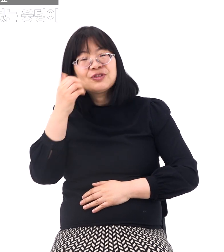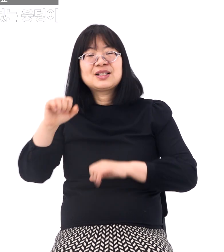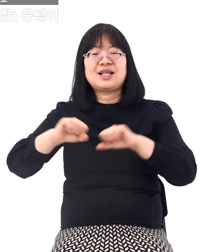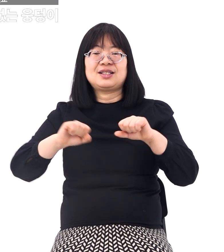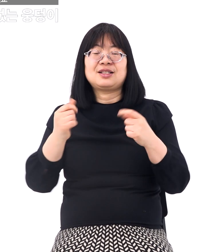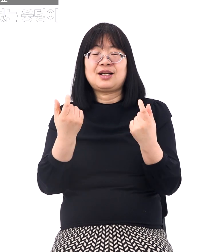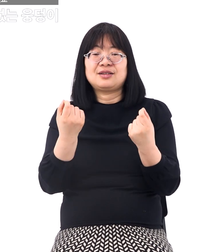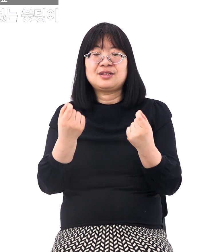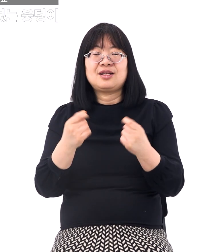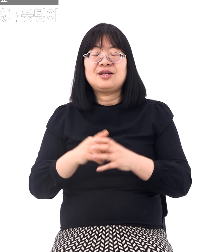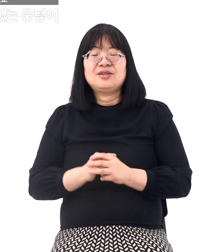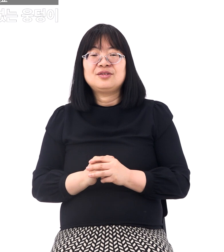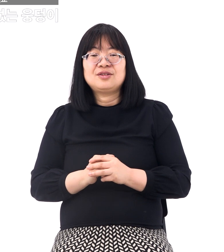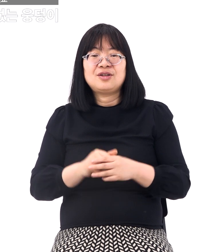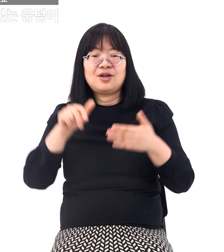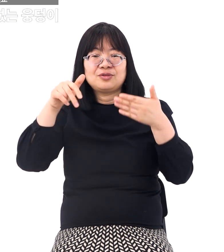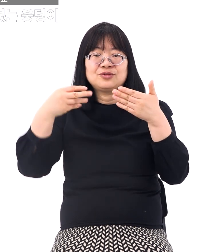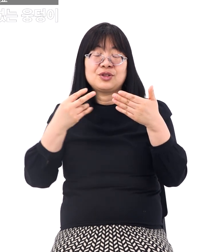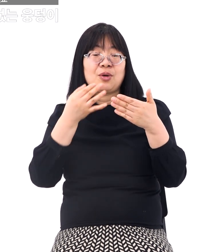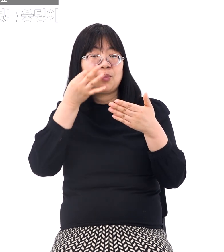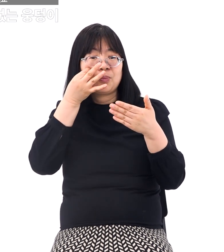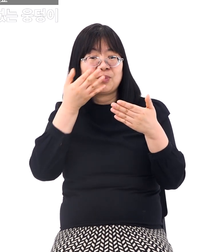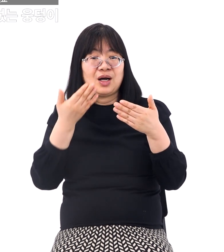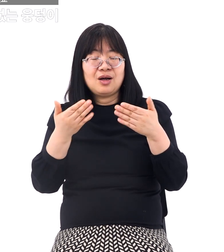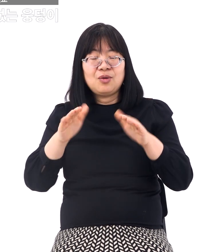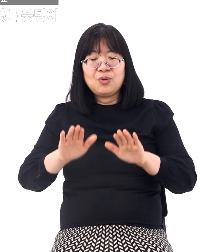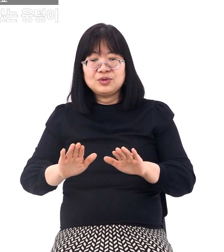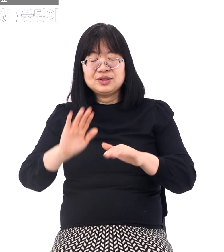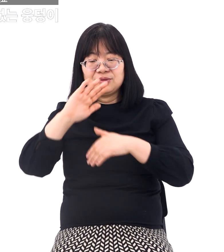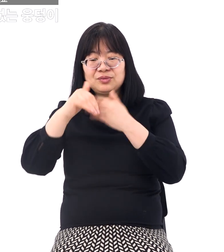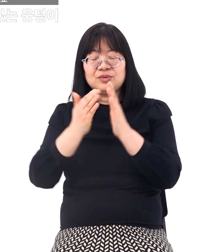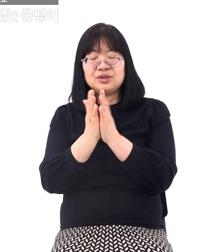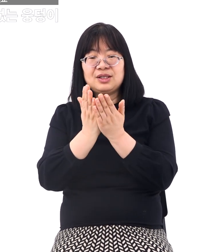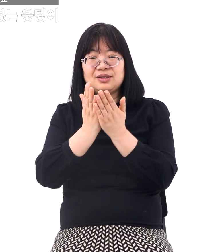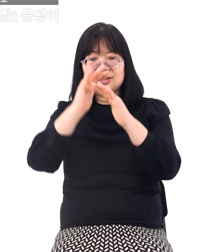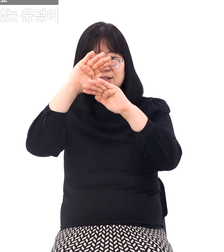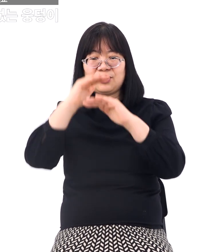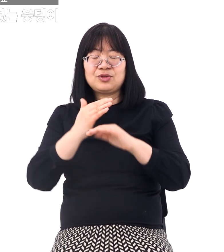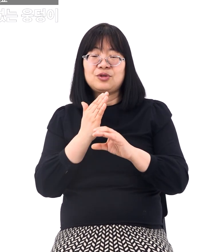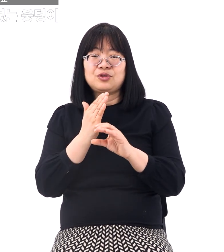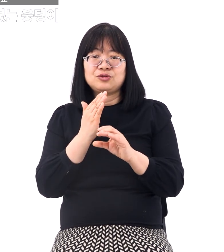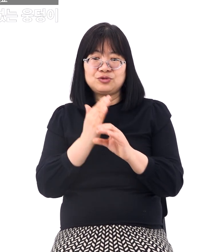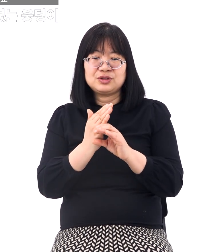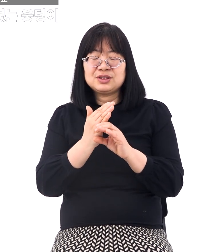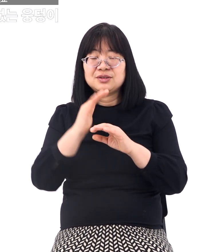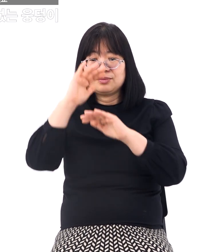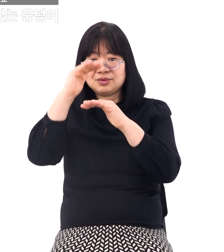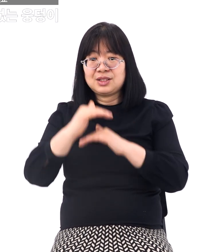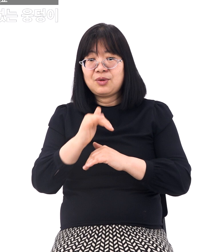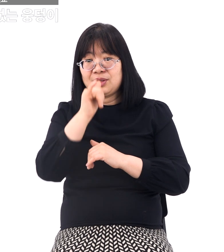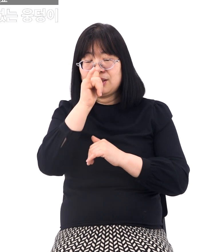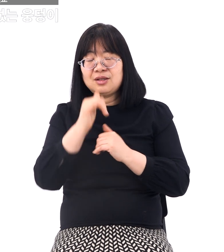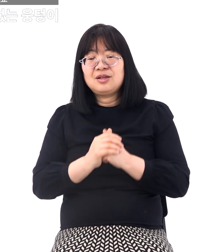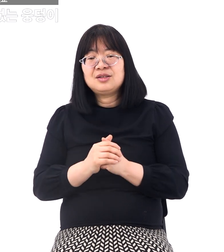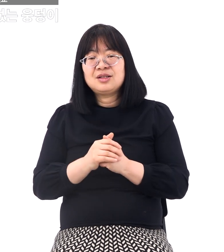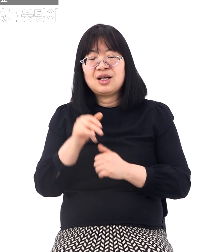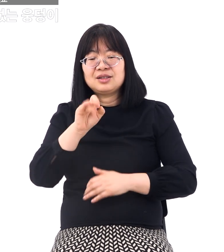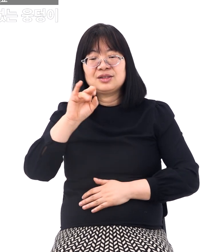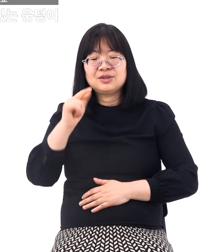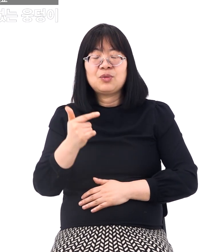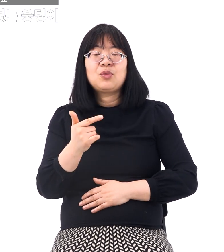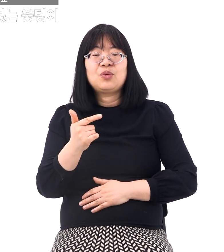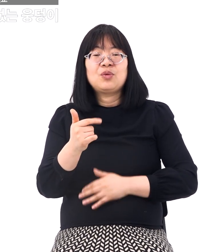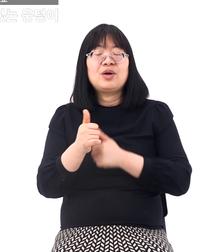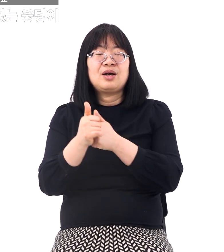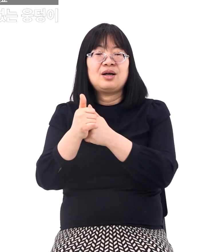자, 이제 9절로 건너가서, 이 9절이 오늘 본문에 아주 중요한 본문인데, 시온에